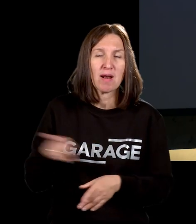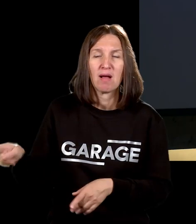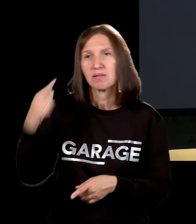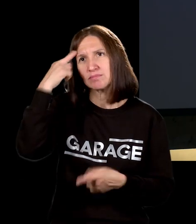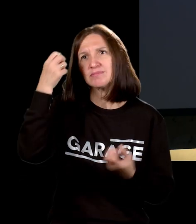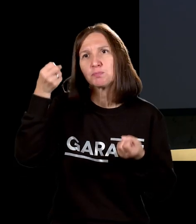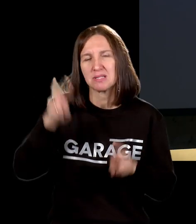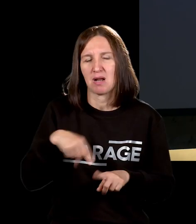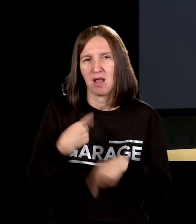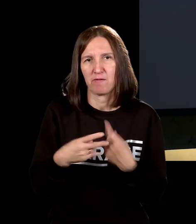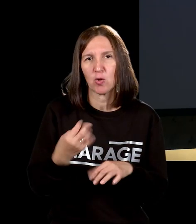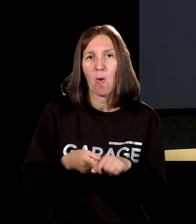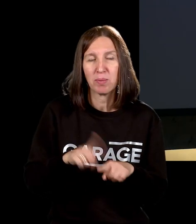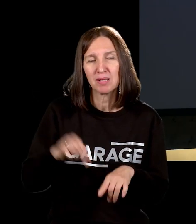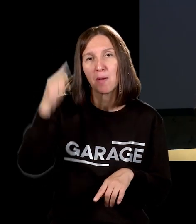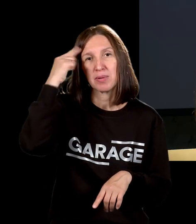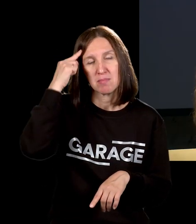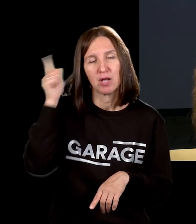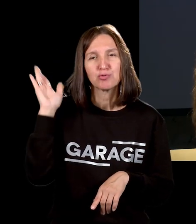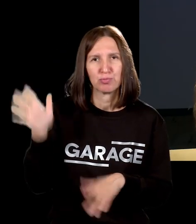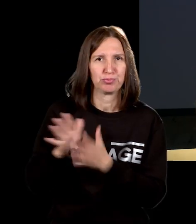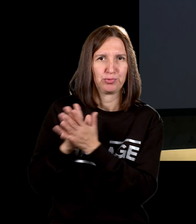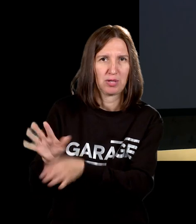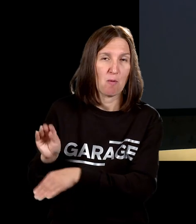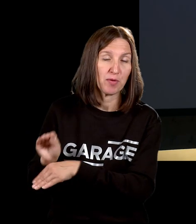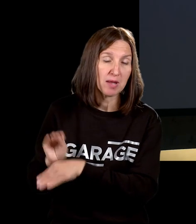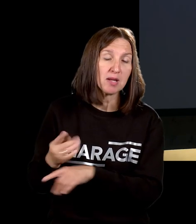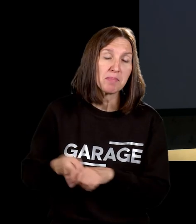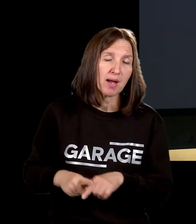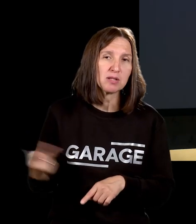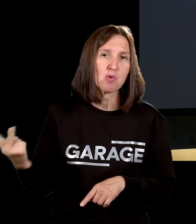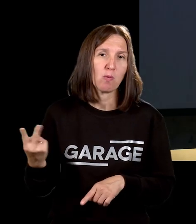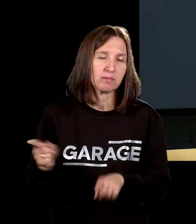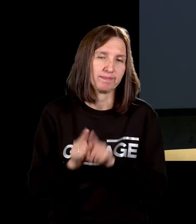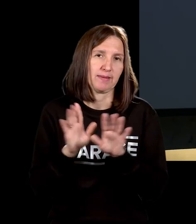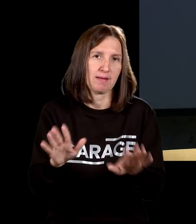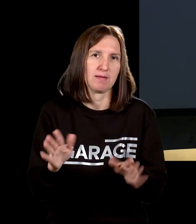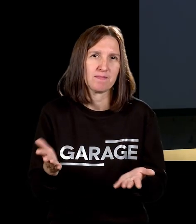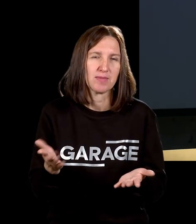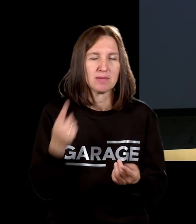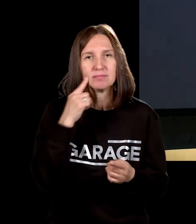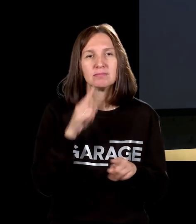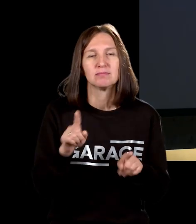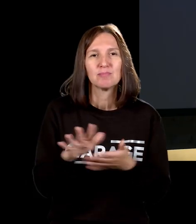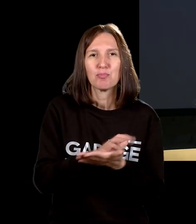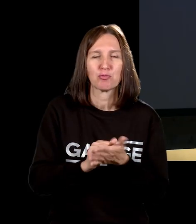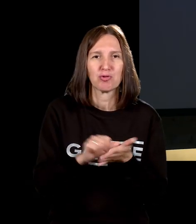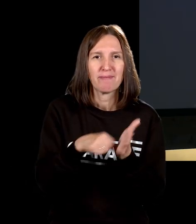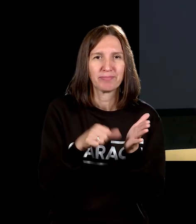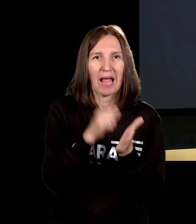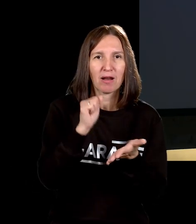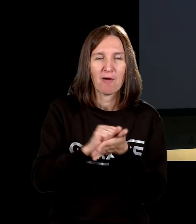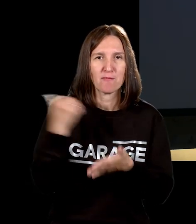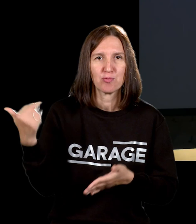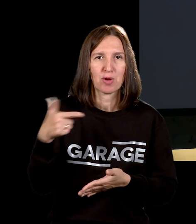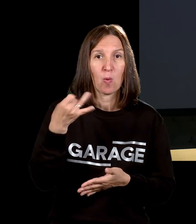сознательно об этом говорят и понимают, что их в этом будут обвинять. И поэтому вот вам эти испорченные гравюры Гоя. Более того, это не